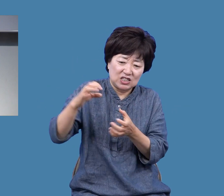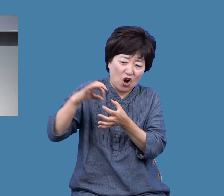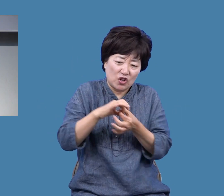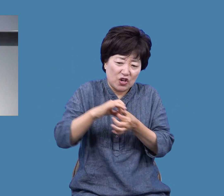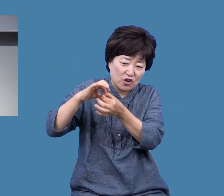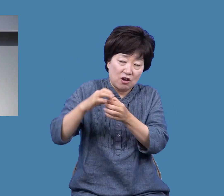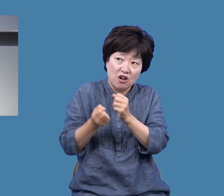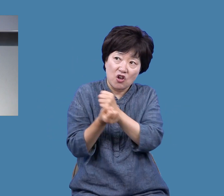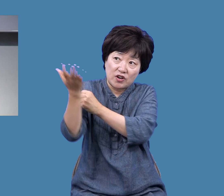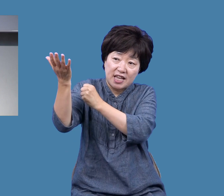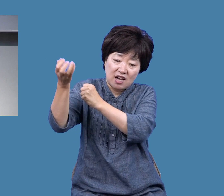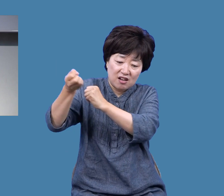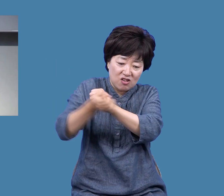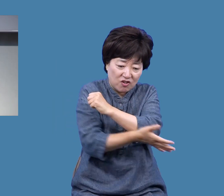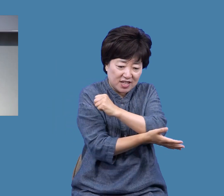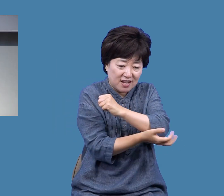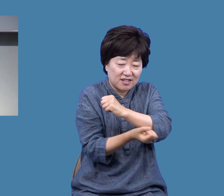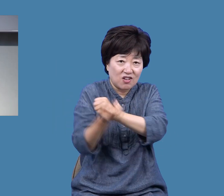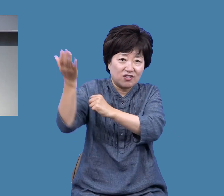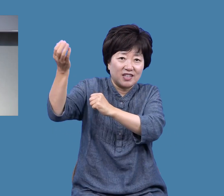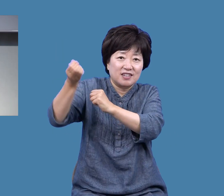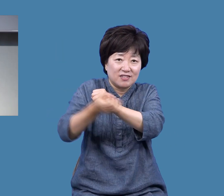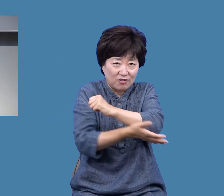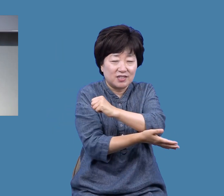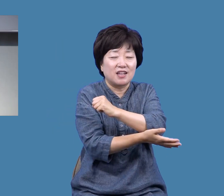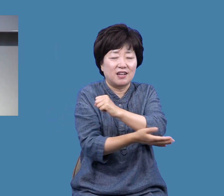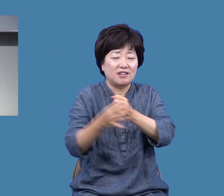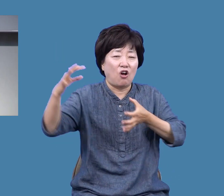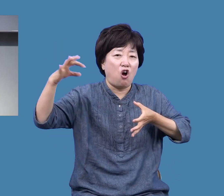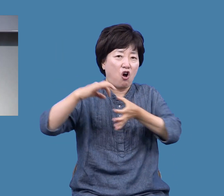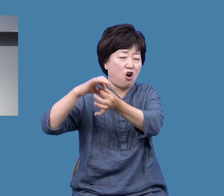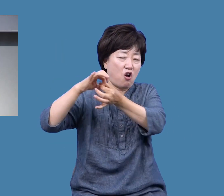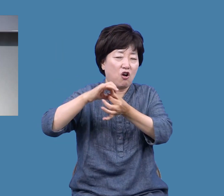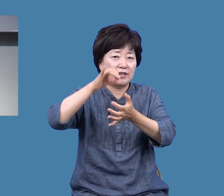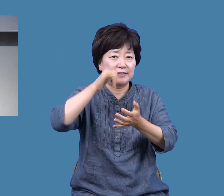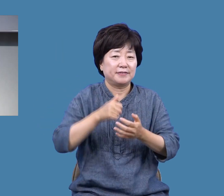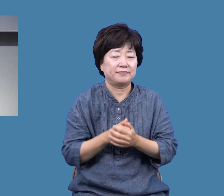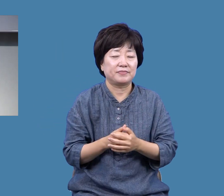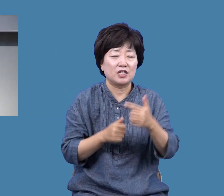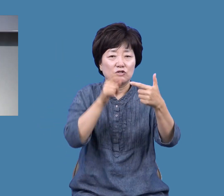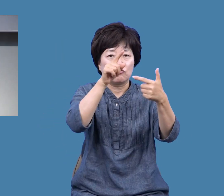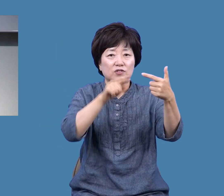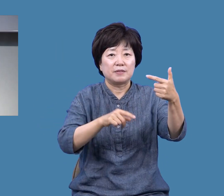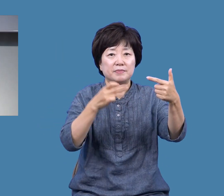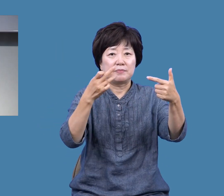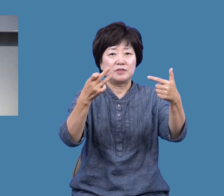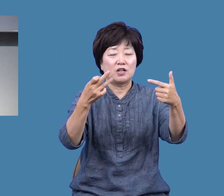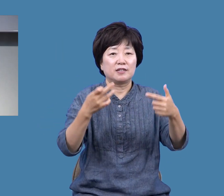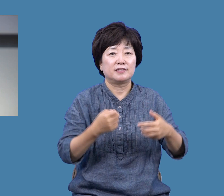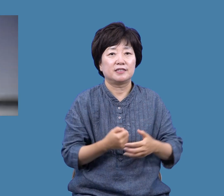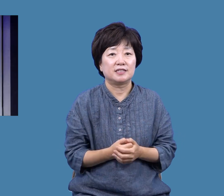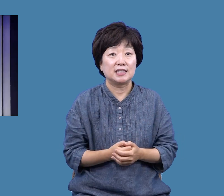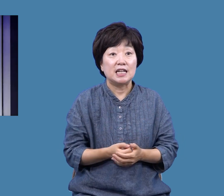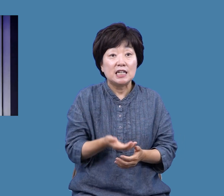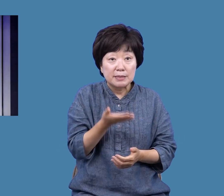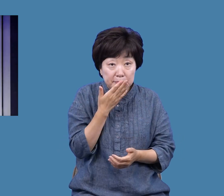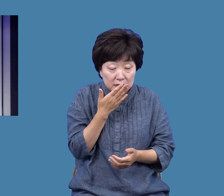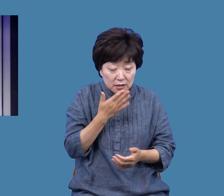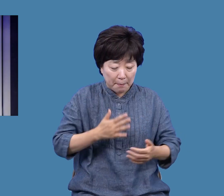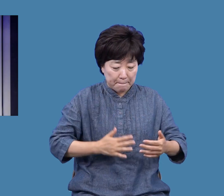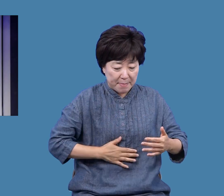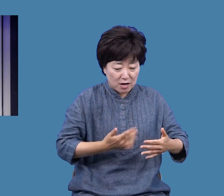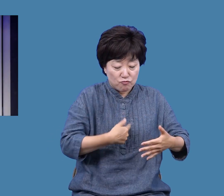영향을 미칩니다. 서로 간에 영향을 미칩니다. 자, 6장 13절 다시 한번 읽습니다. 시작. 음식은 배를